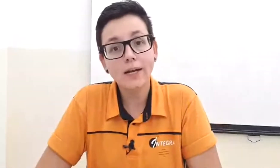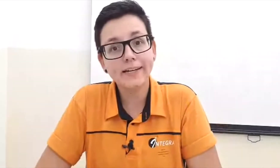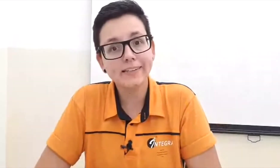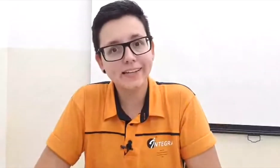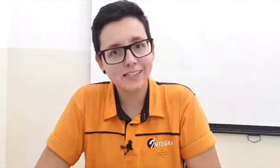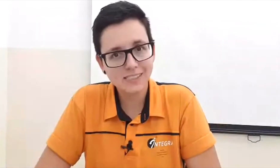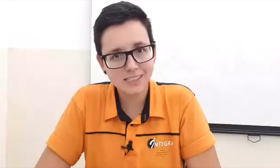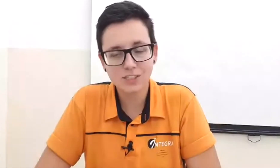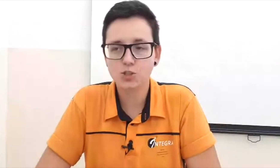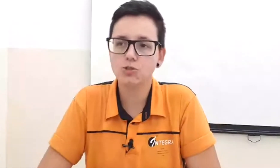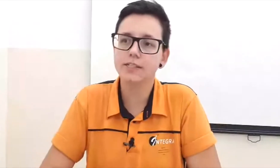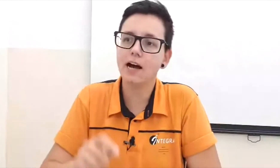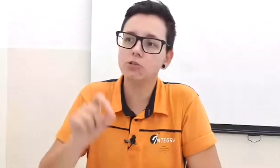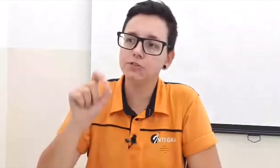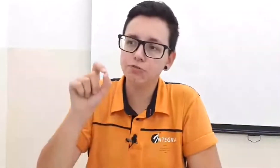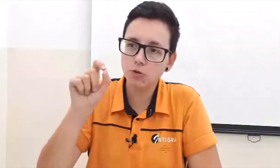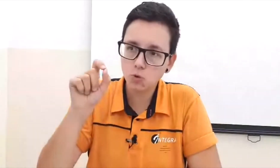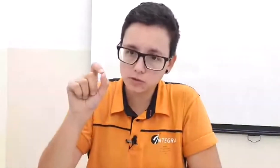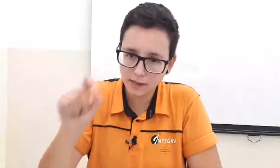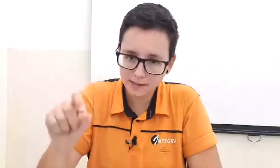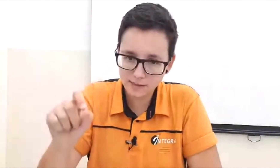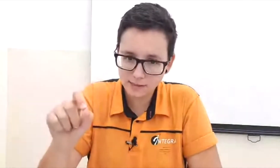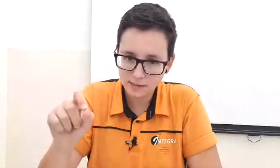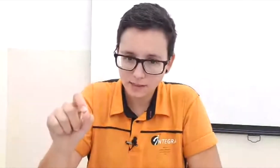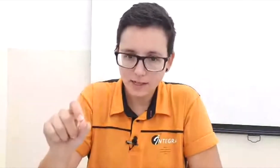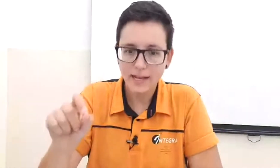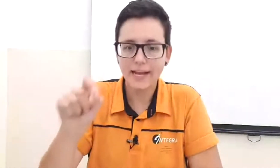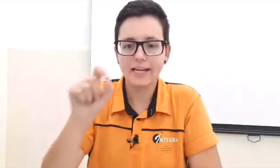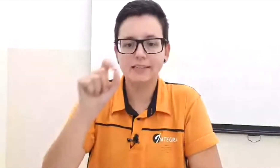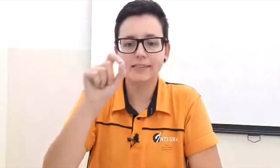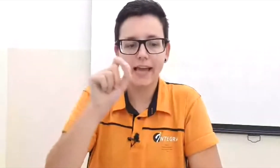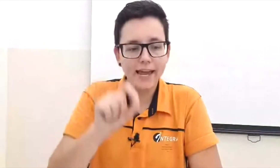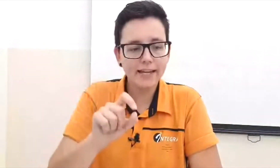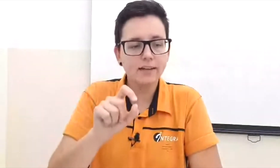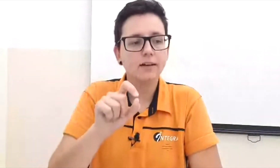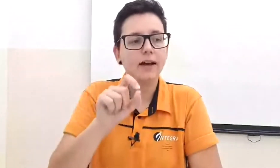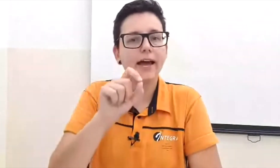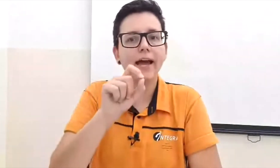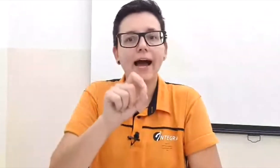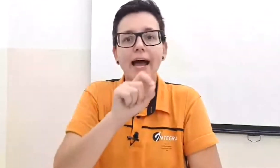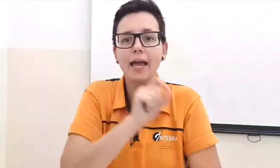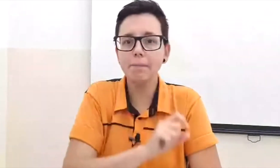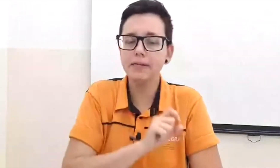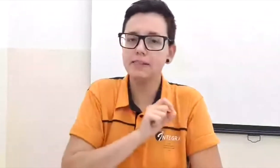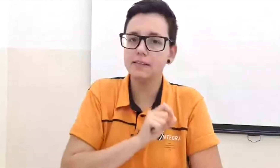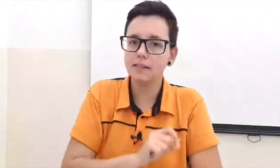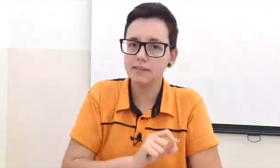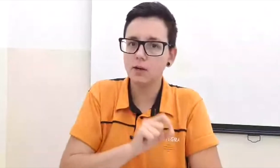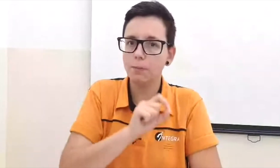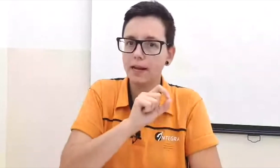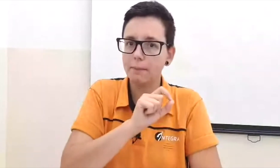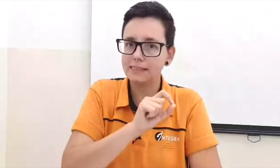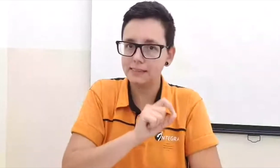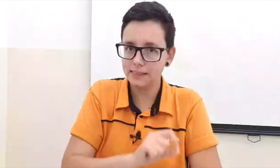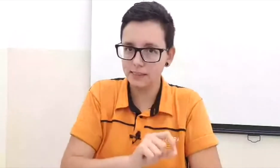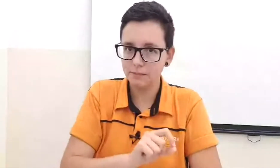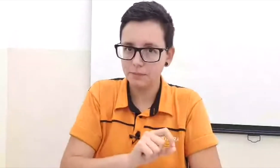que interessante, o sinal de frutas, ele tem a representação pela maçã